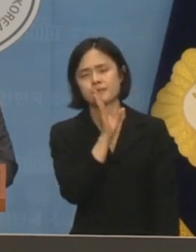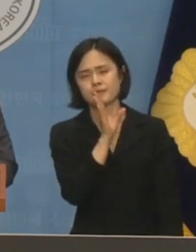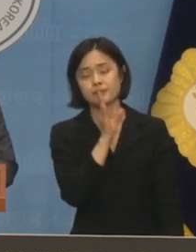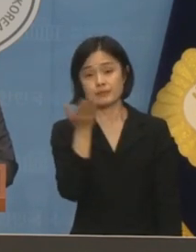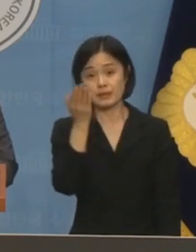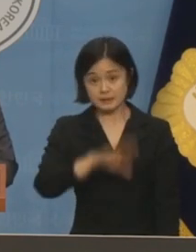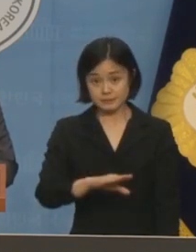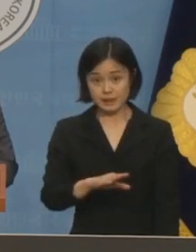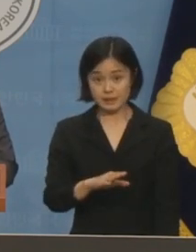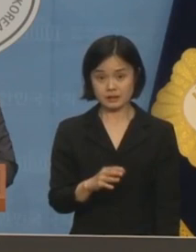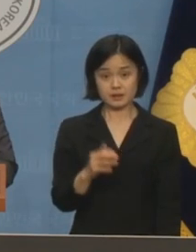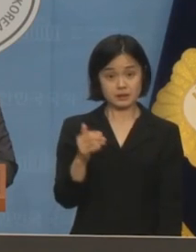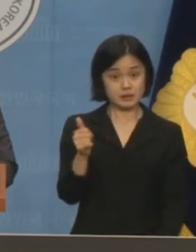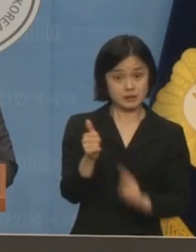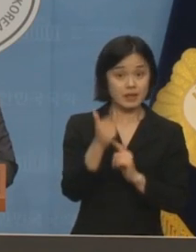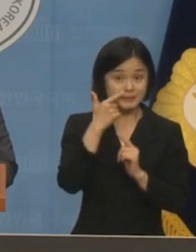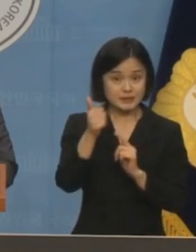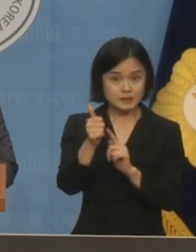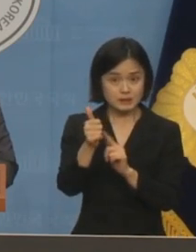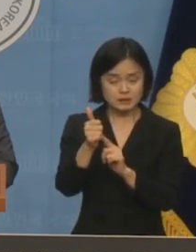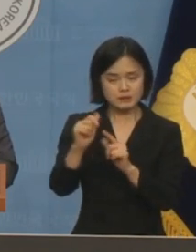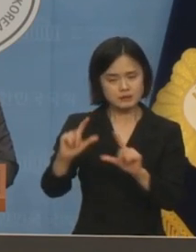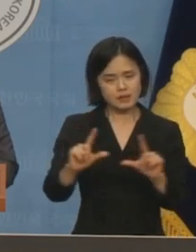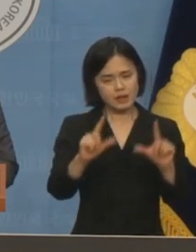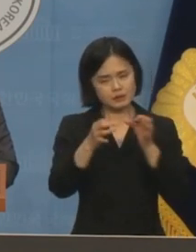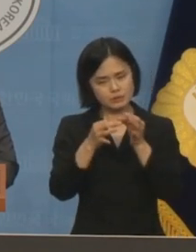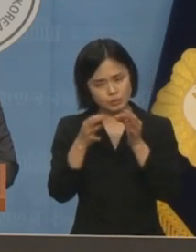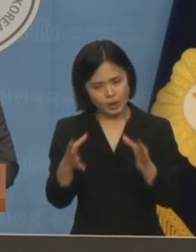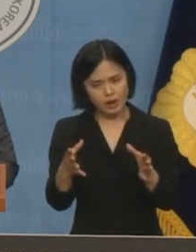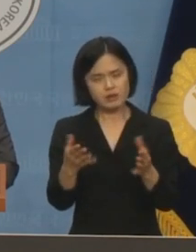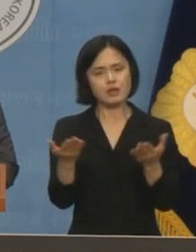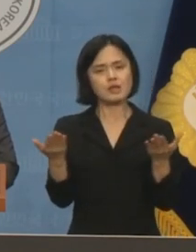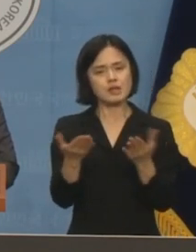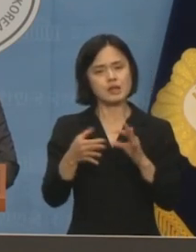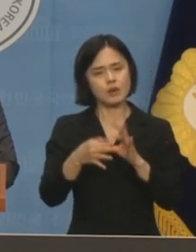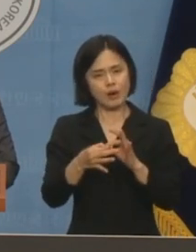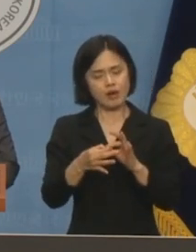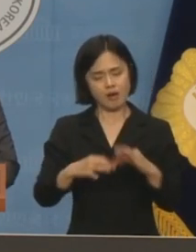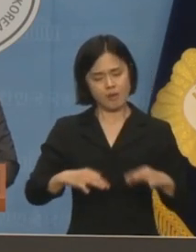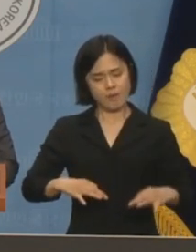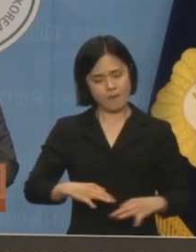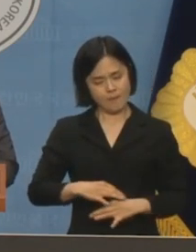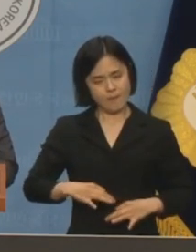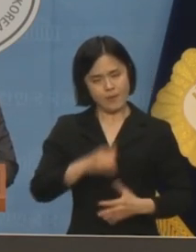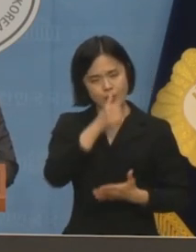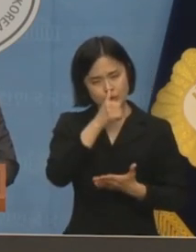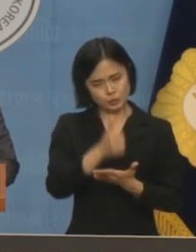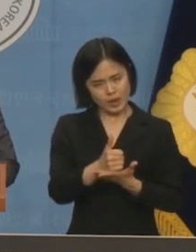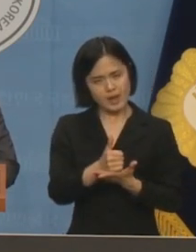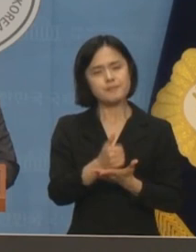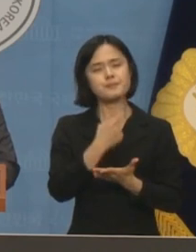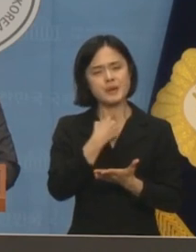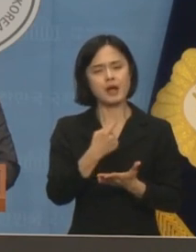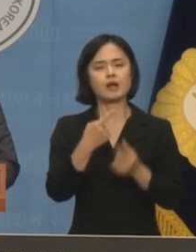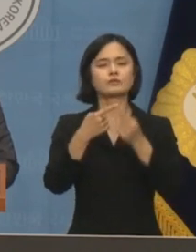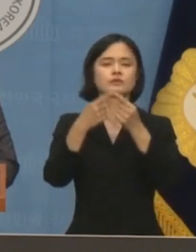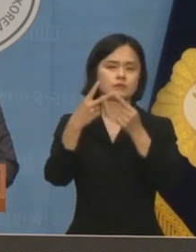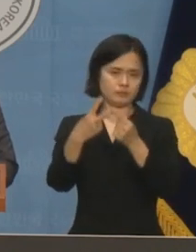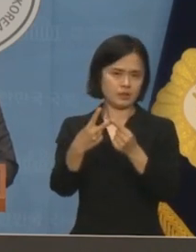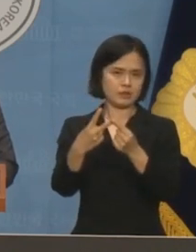살면서 상해 및 업무상 횡령죄와 업무상 배임죄로 2번의 전과 전력이 있다고